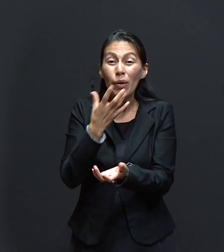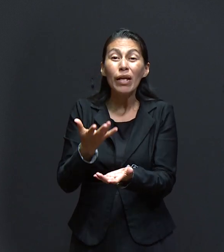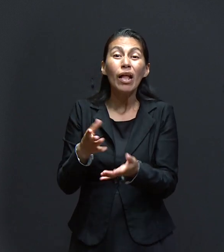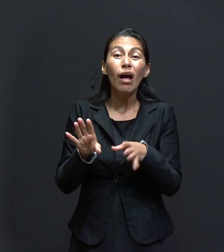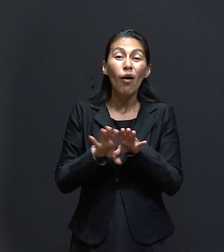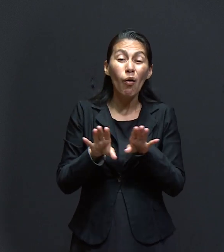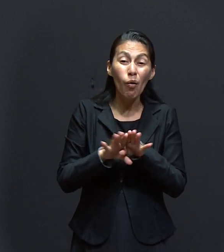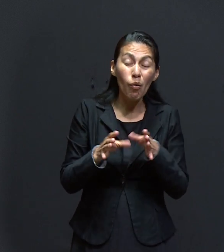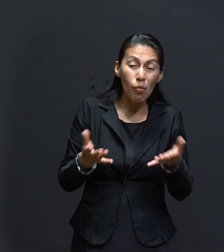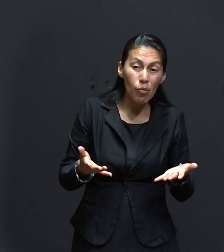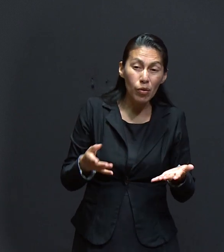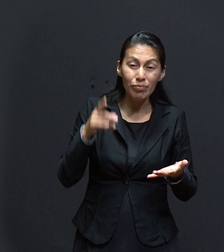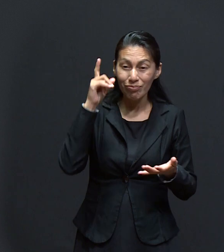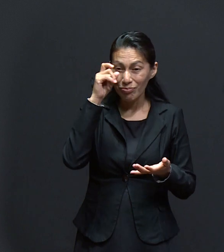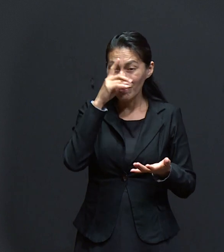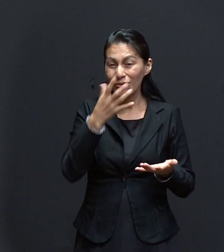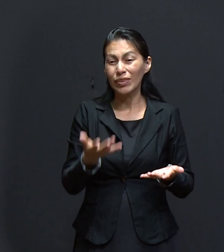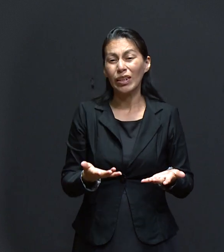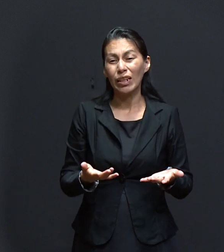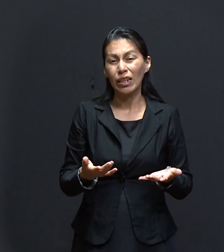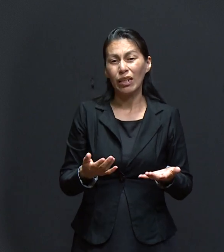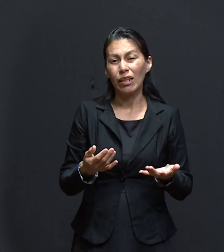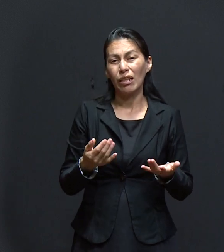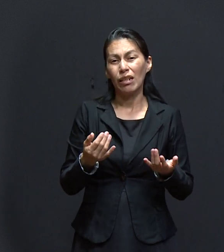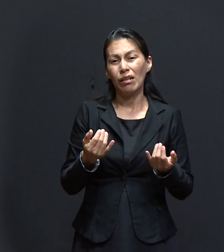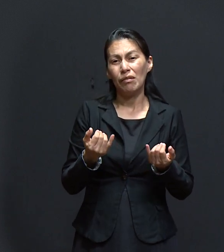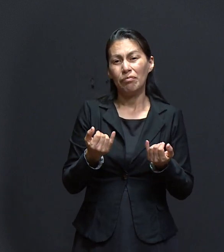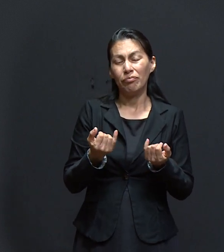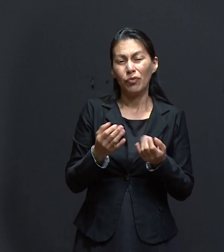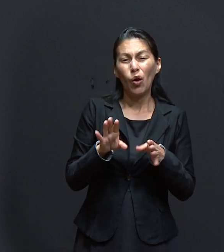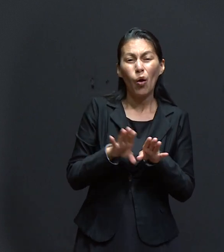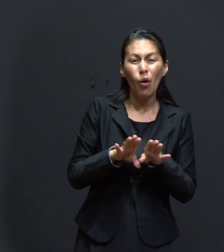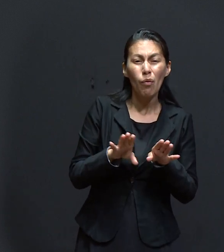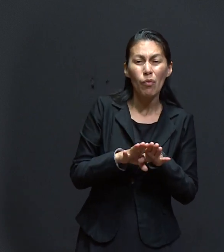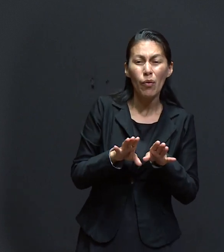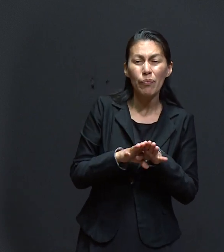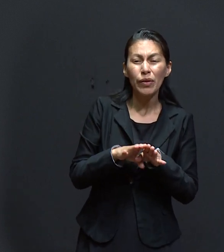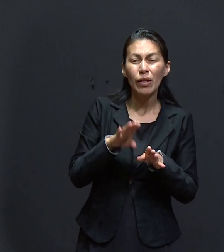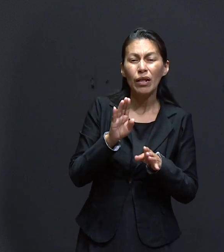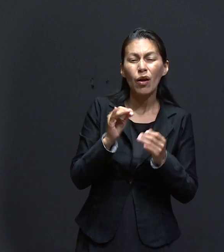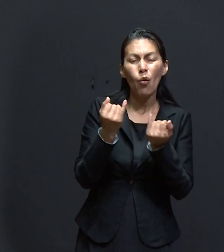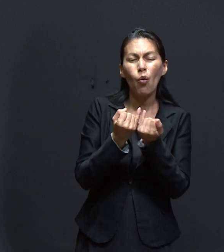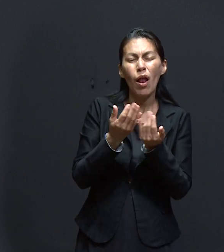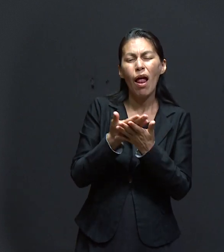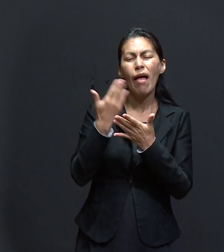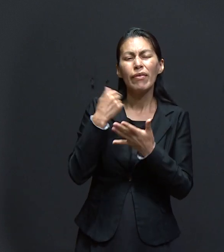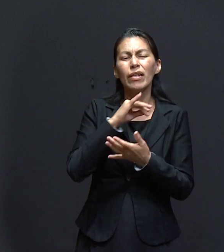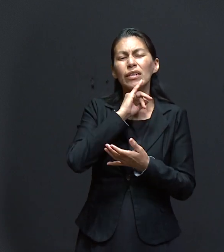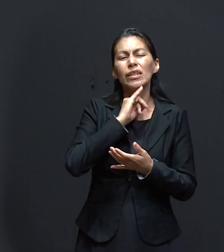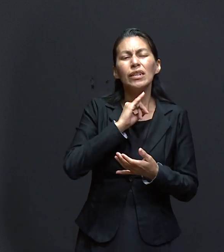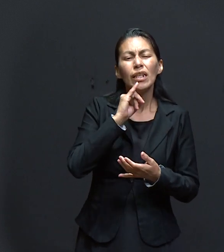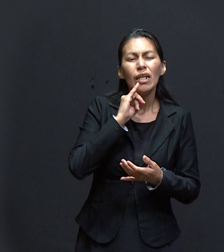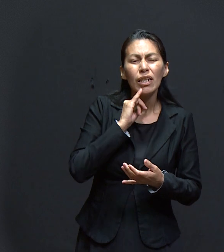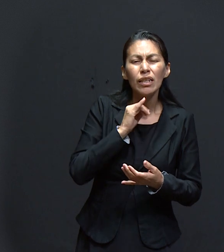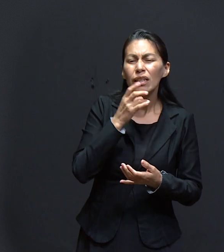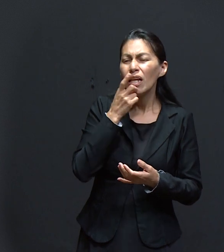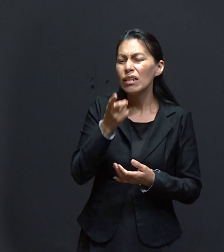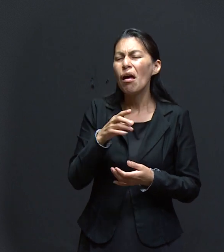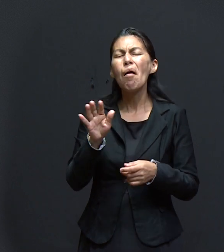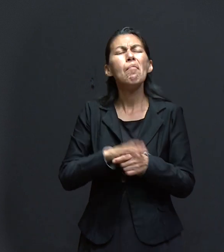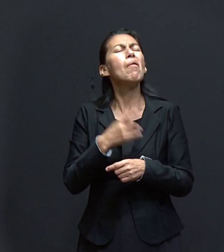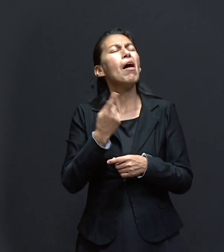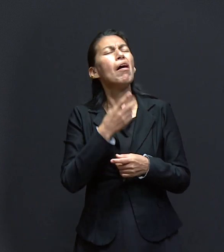no puedes alimentar va a pasar con lo mismo lo que pasa con nuestra él y estás en desierto para que nos sacaste